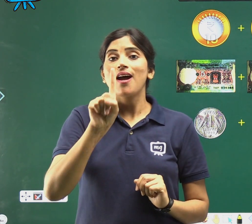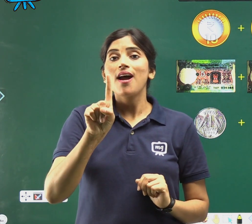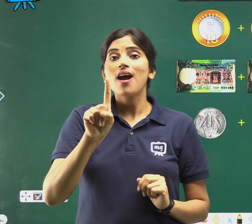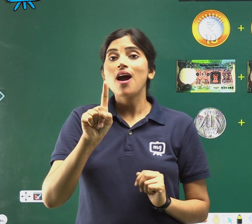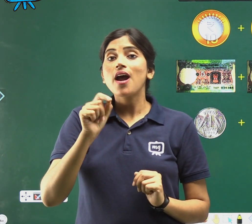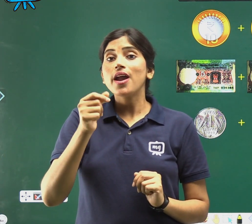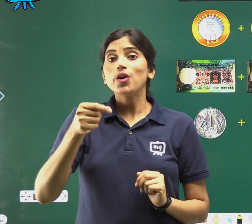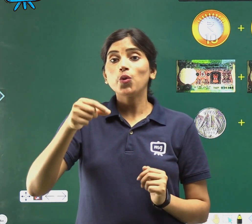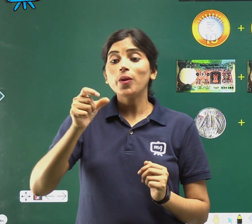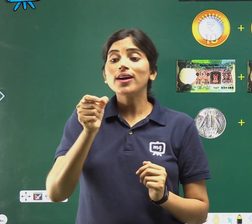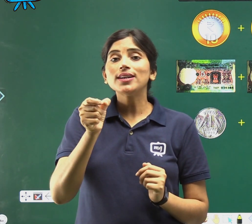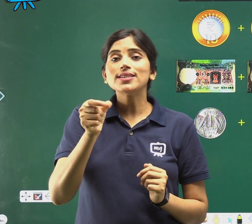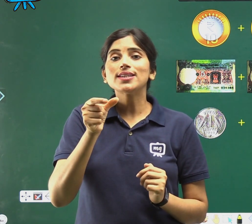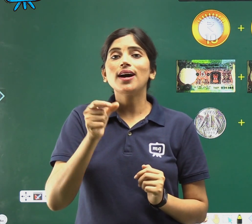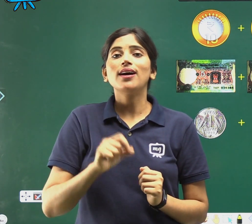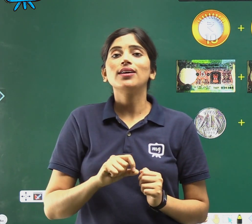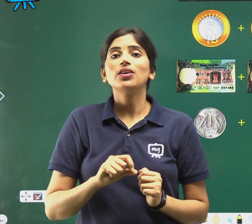1 रुपए का सिक्का